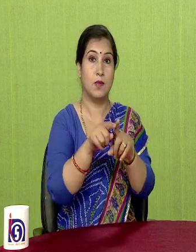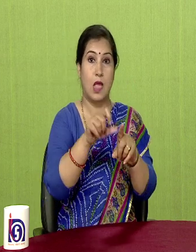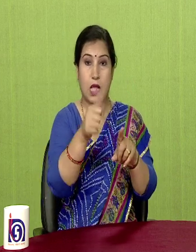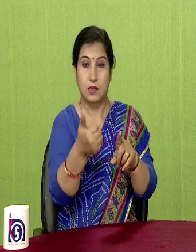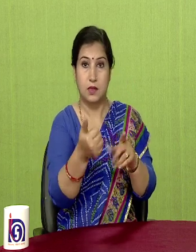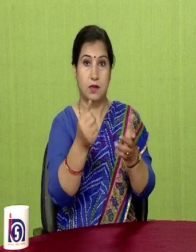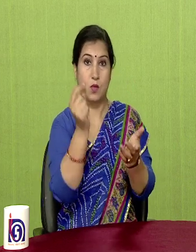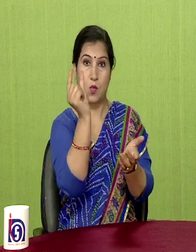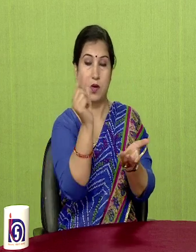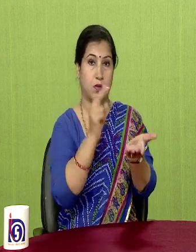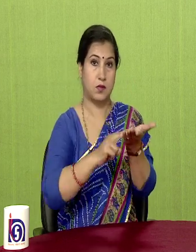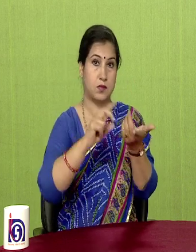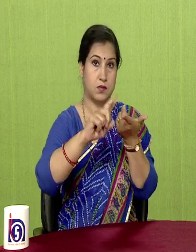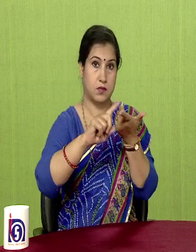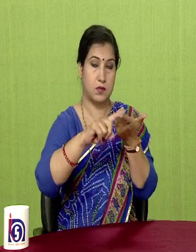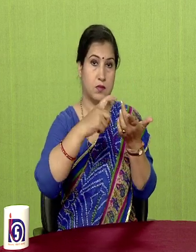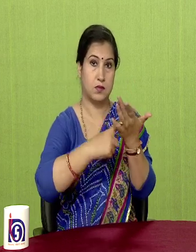और नेह जल में रूपक अलंकार है।